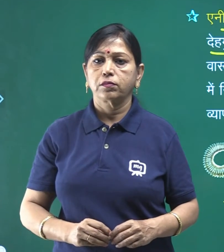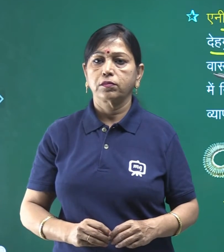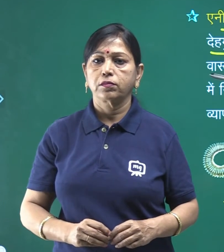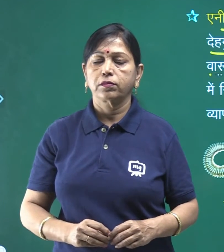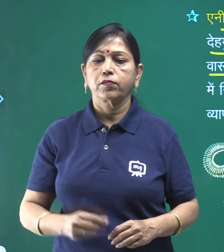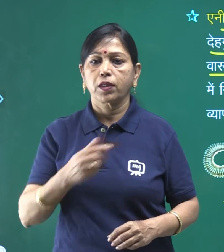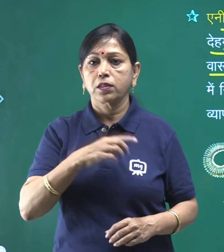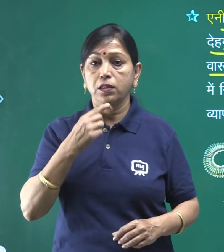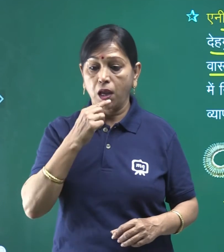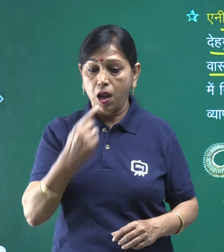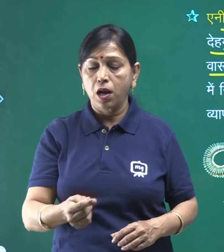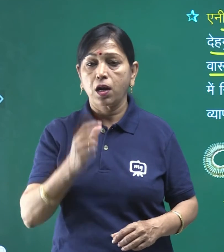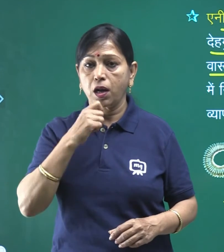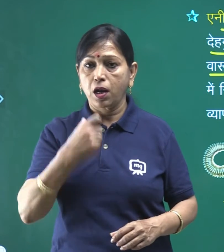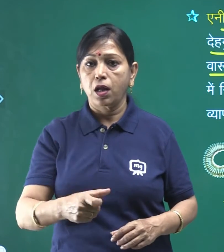इससे वास्तविक